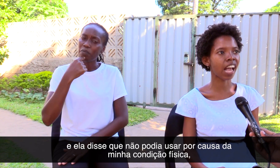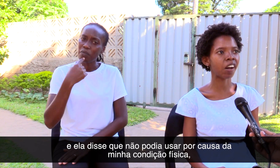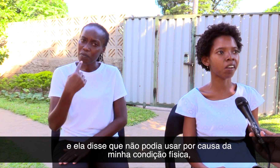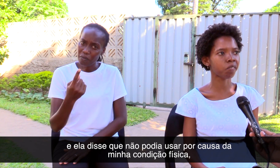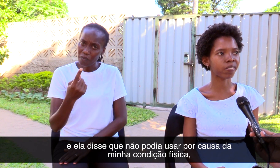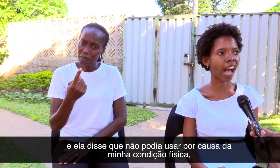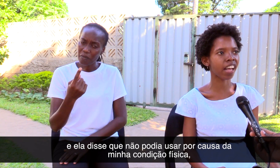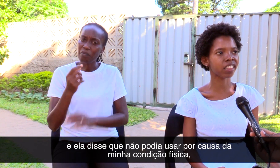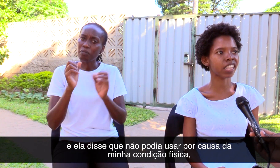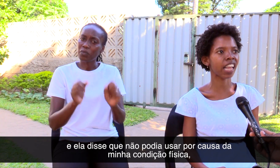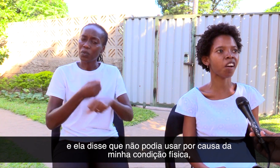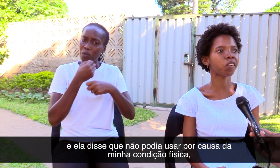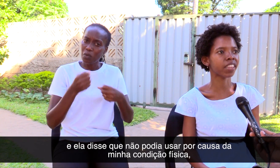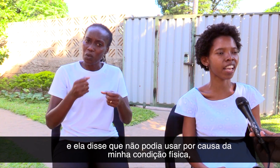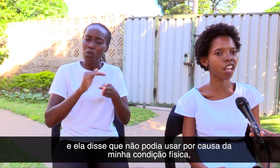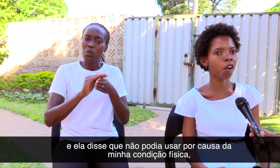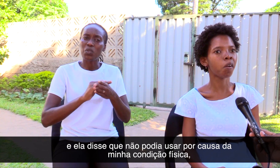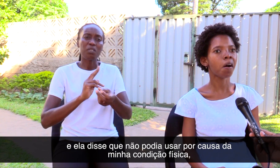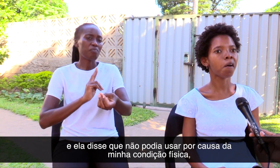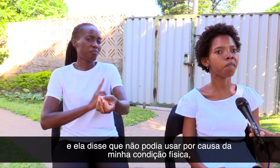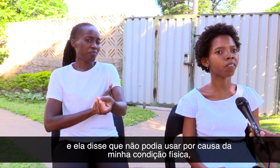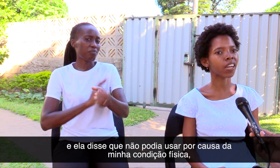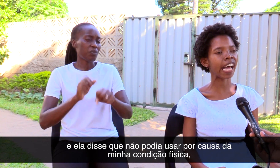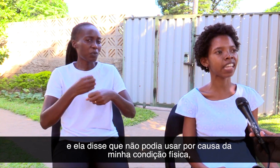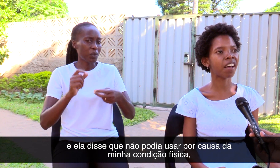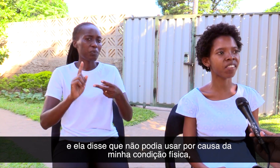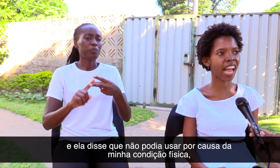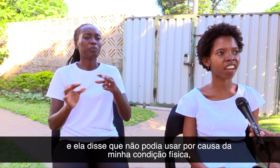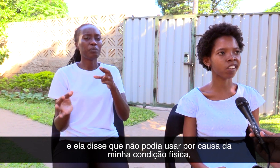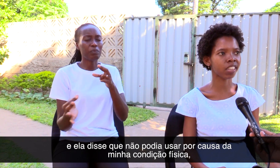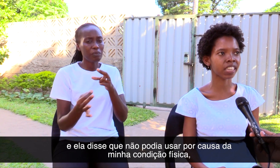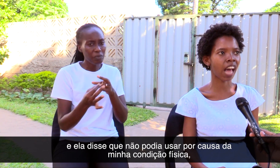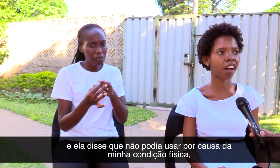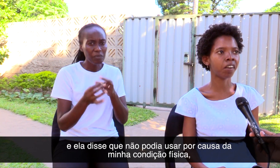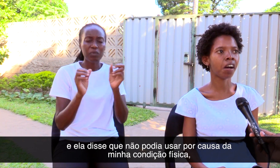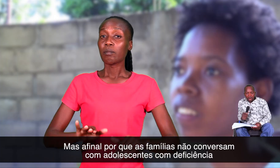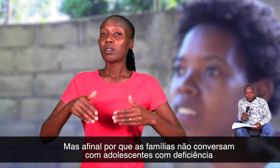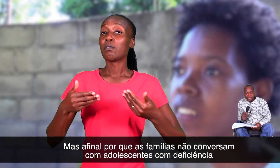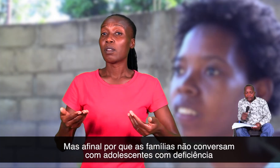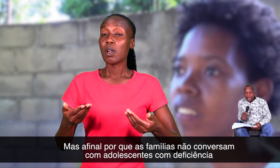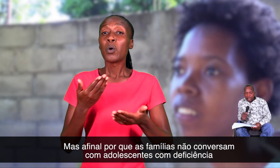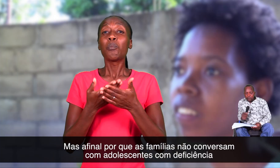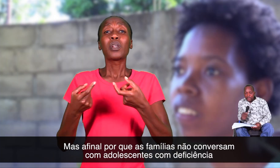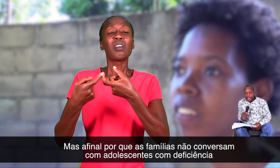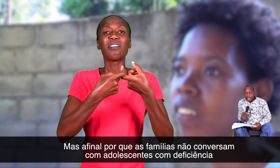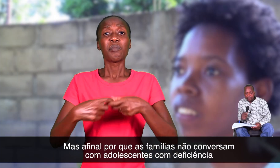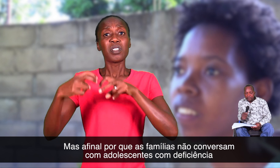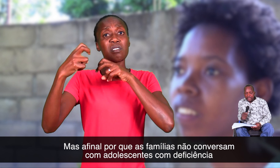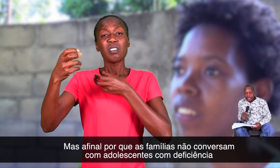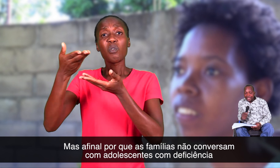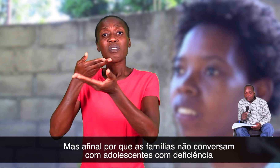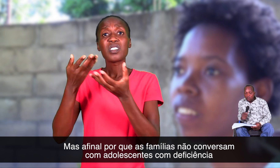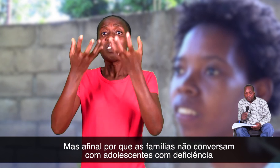usar nem o implante, nem o DIU, por causa da minha condição. Mas afinal, por que